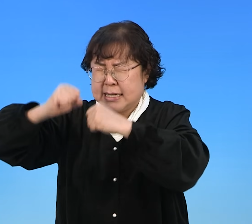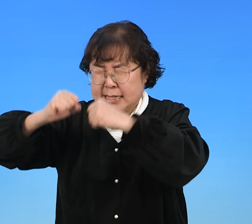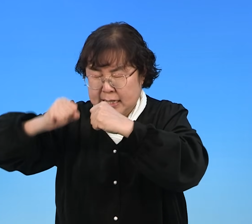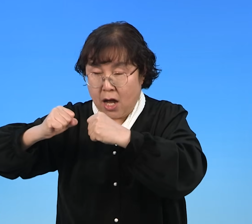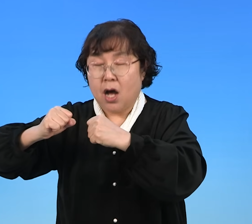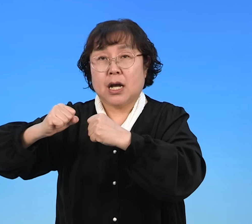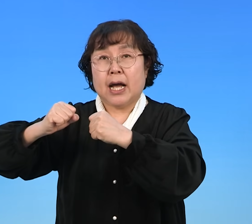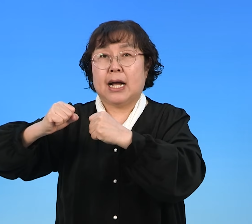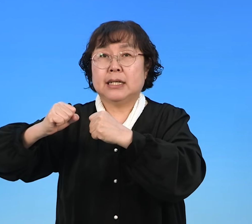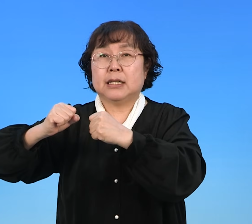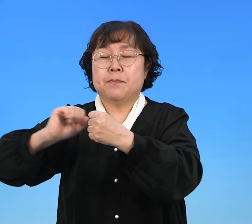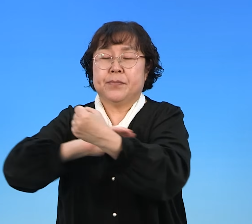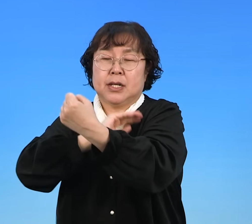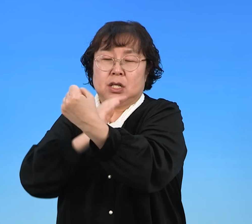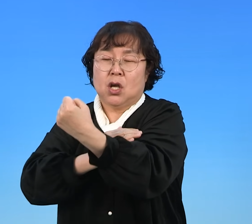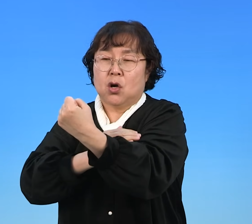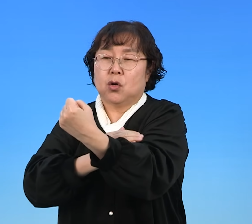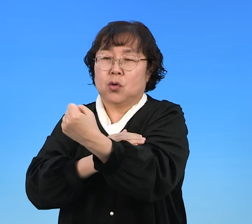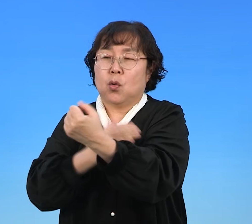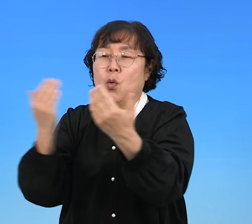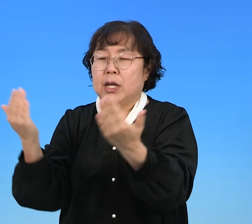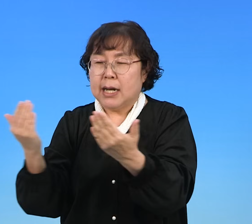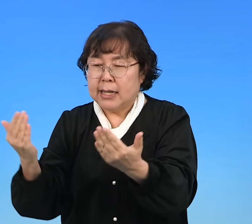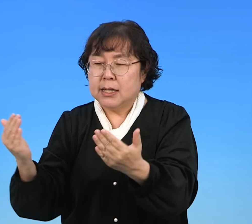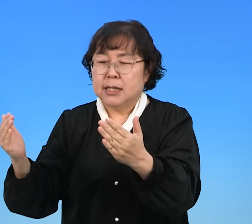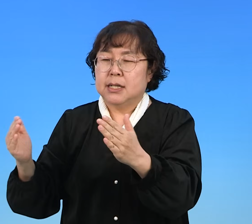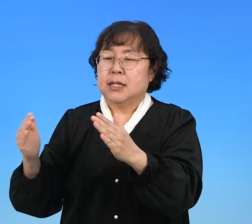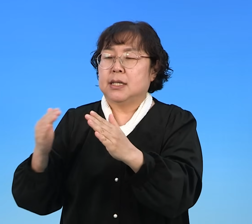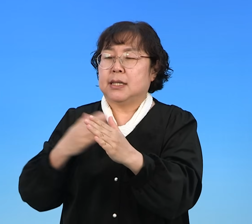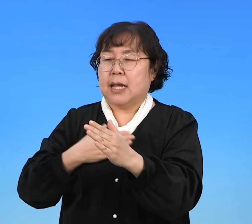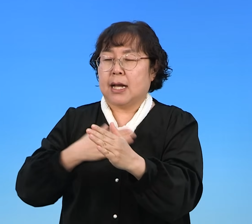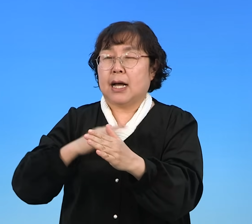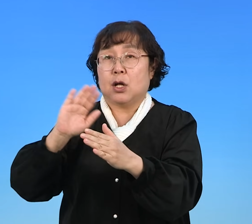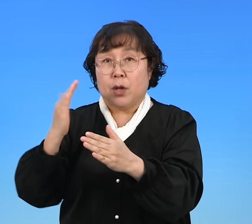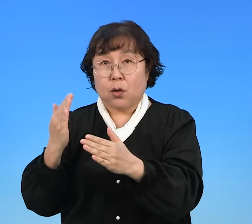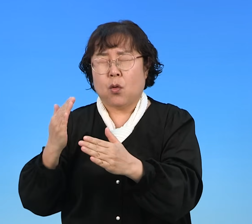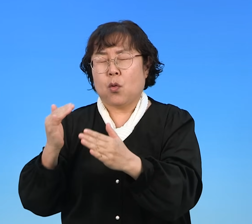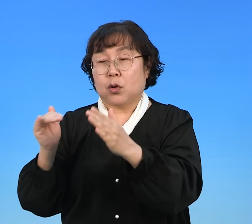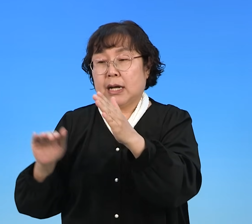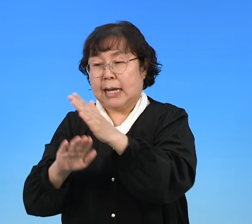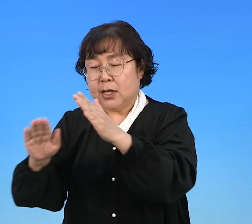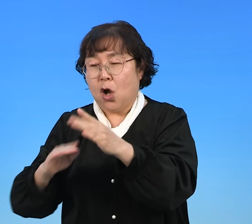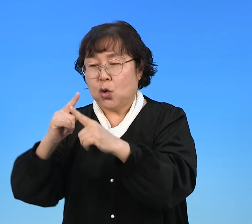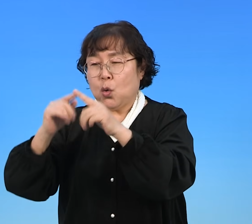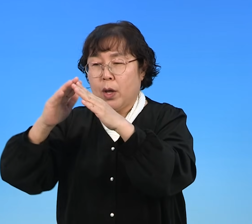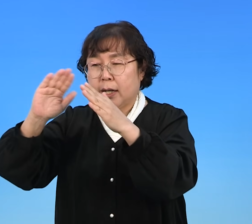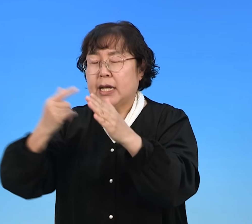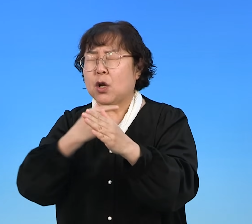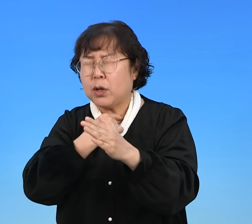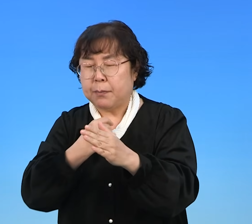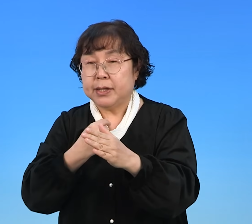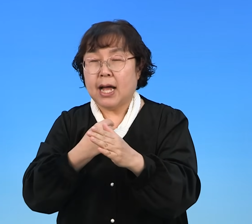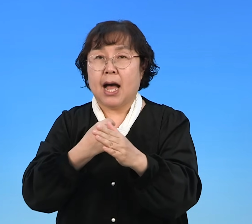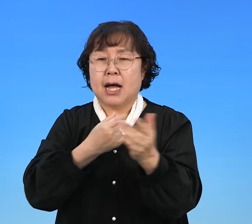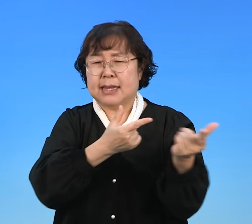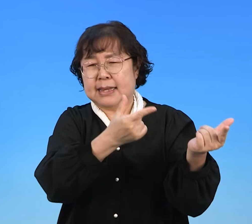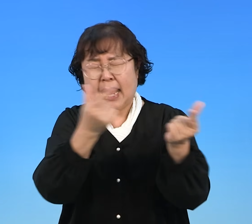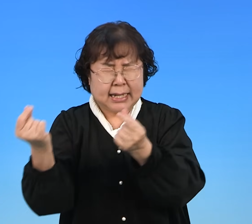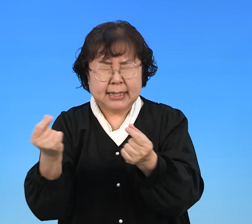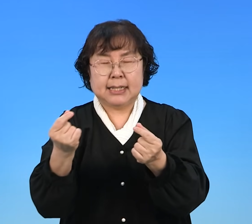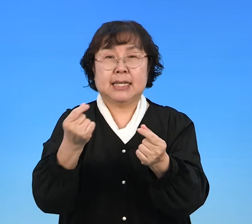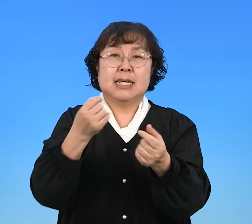원합니다. 살아계신 하나님이 능력으로 일하시는 가정이 되기 원하고 교회가 되기 원합니다. 우리 한번 한 목소리로